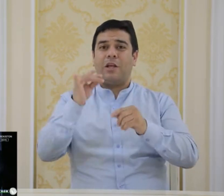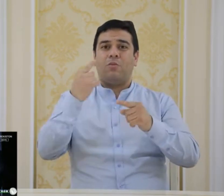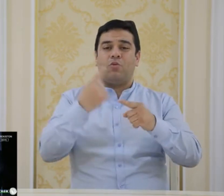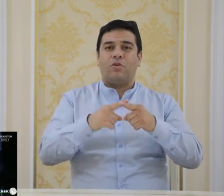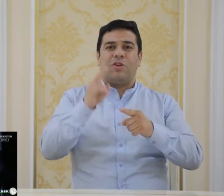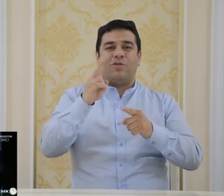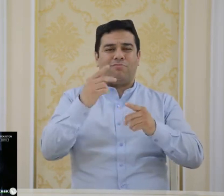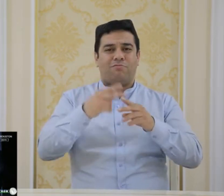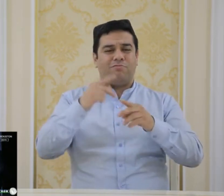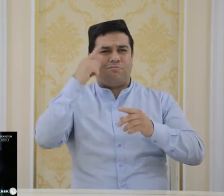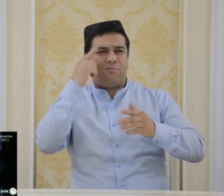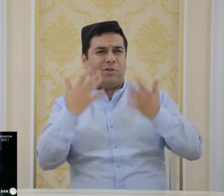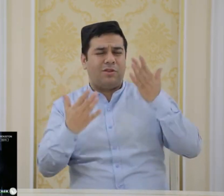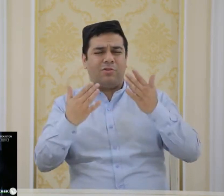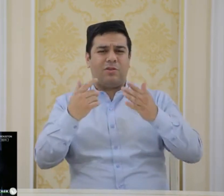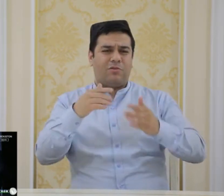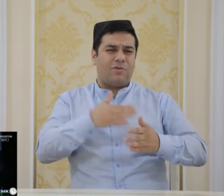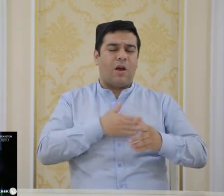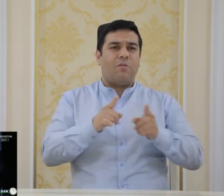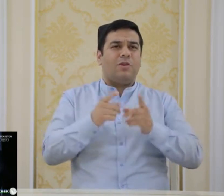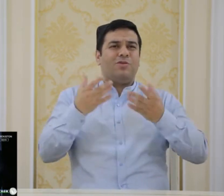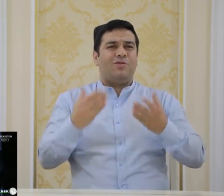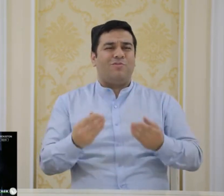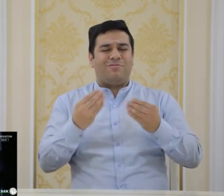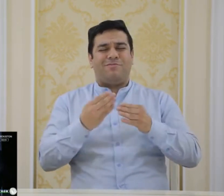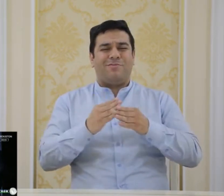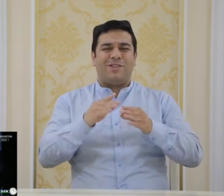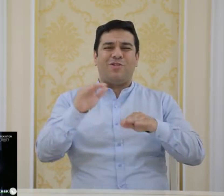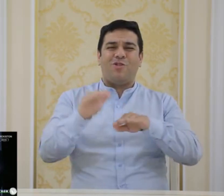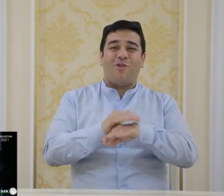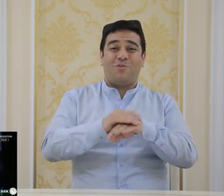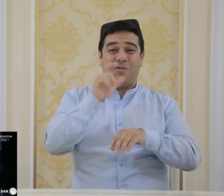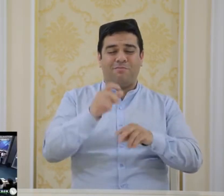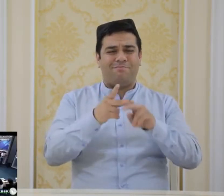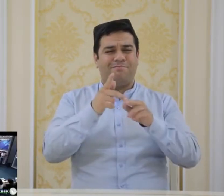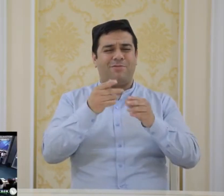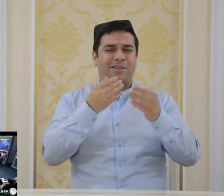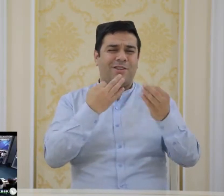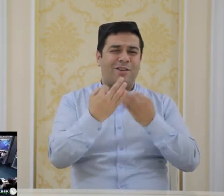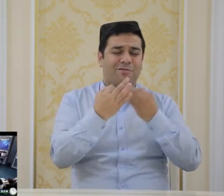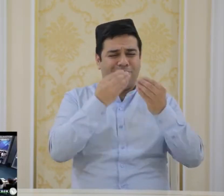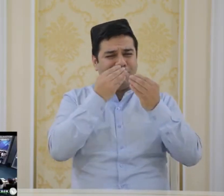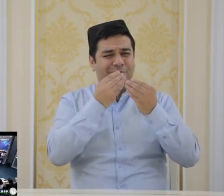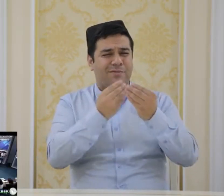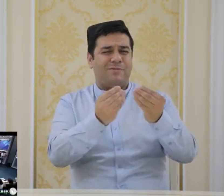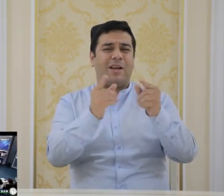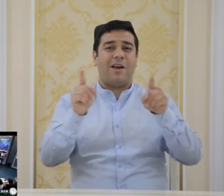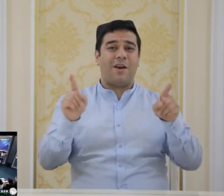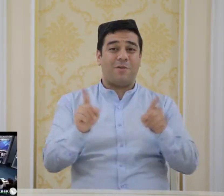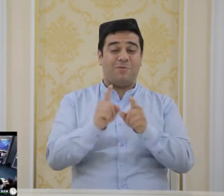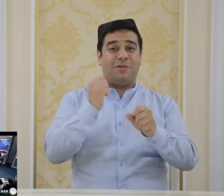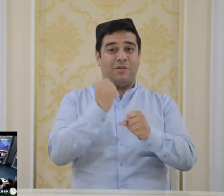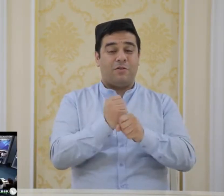bo'lgan odamlarni, ya'ni nima demoqchiman, ko'ngli yumshoq odamlarni, keyin mana